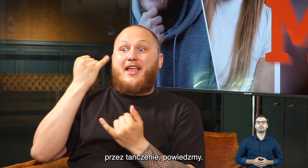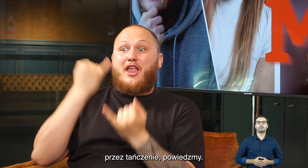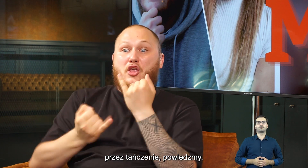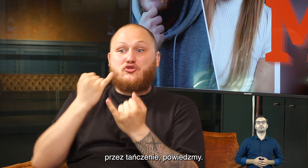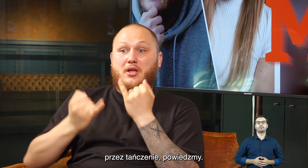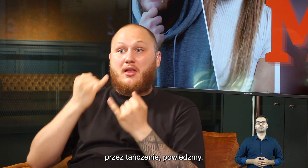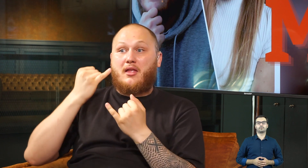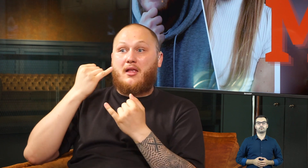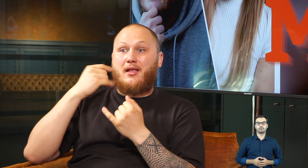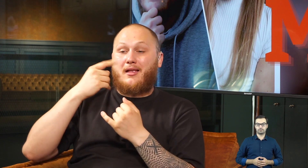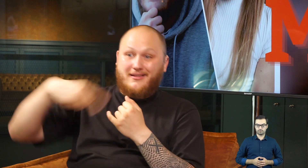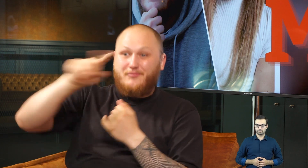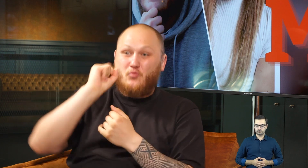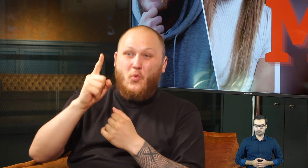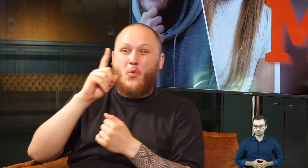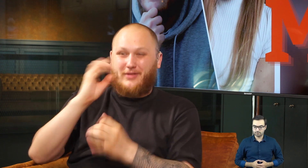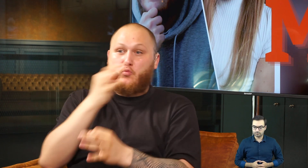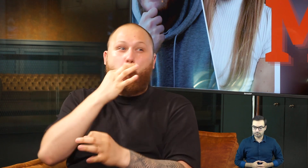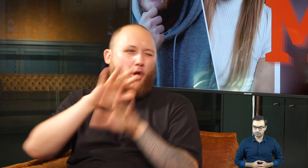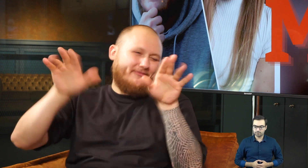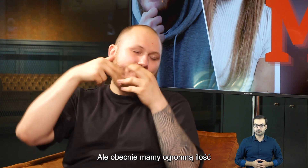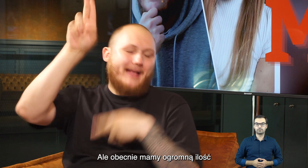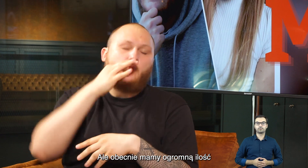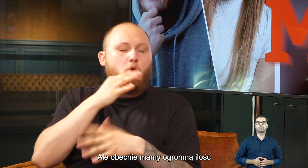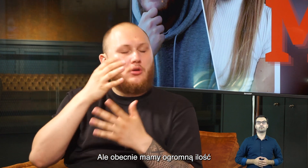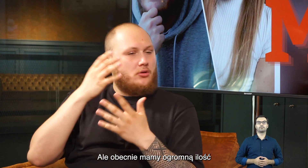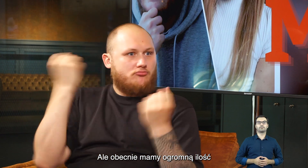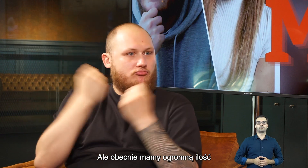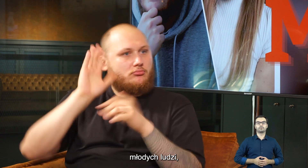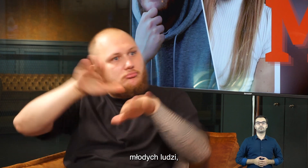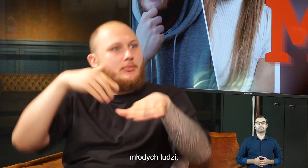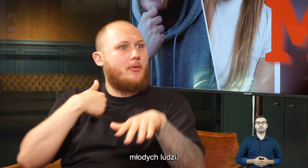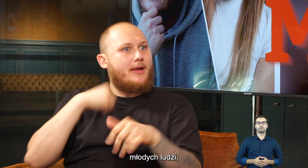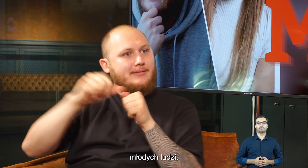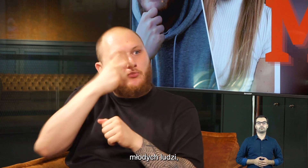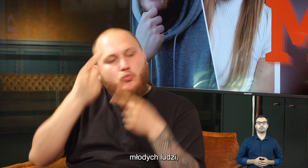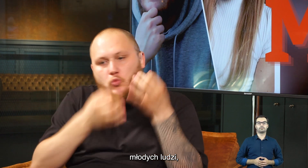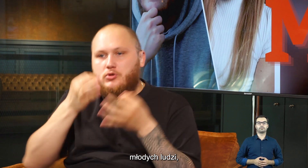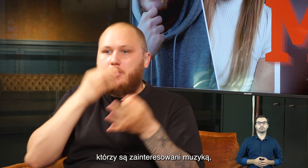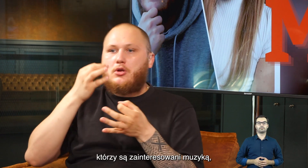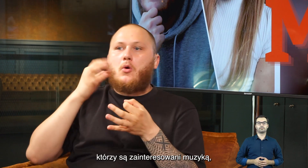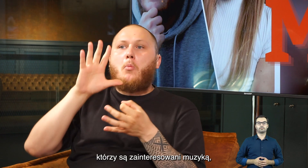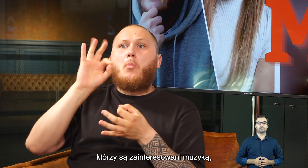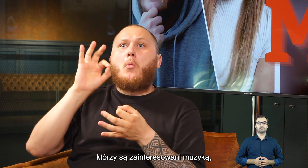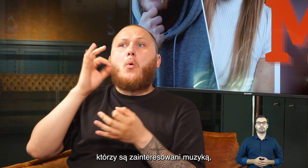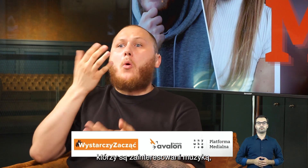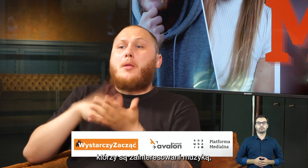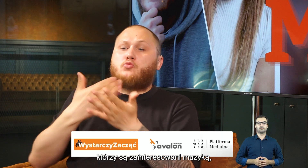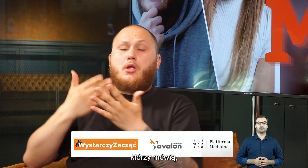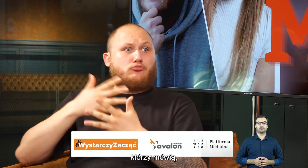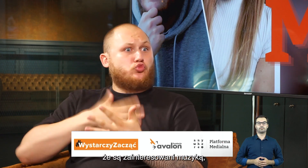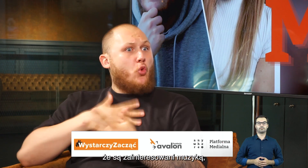przez tańczenie, powiedzmy, ale jeżeli obecnie mamy większość młodych ludzi, którzy są